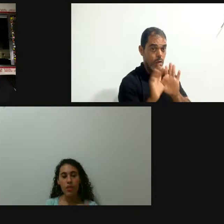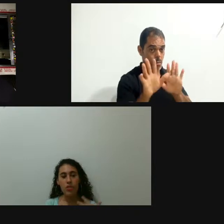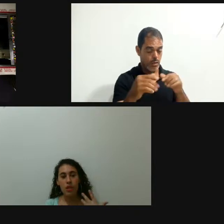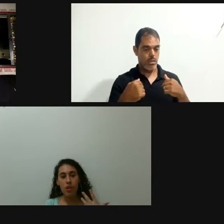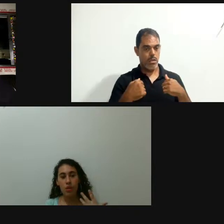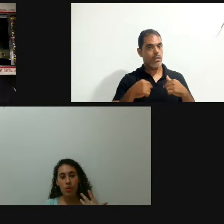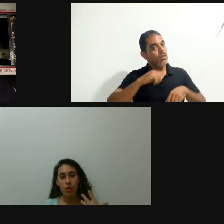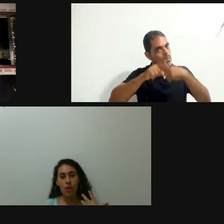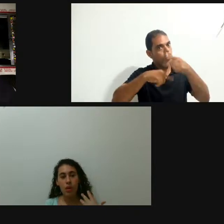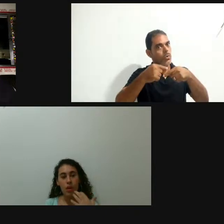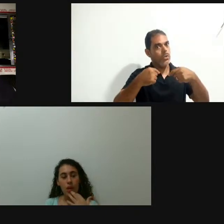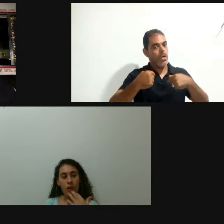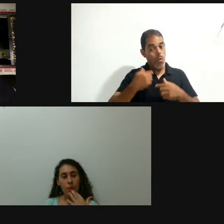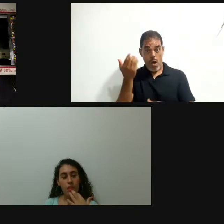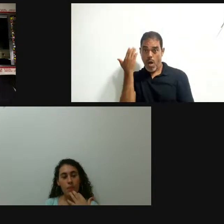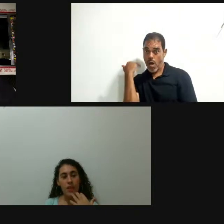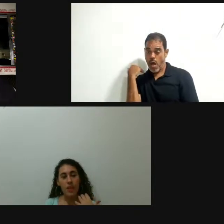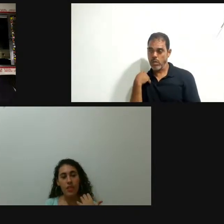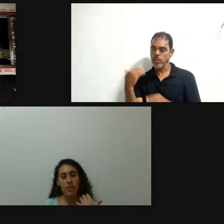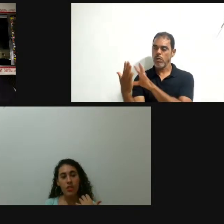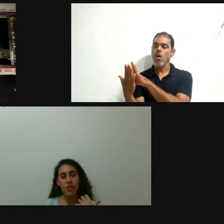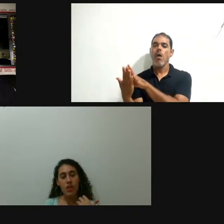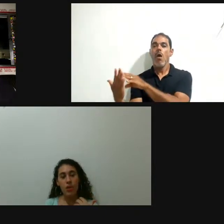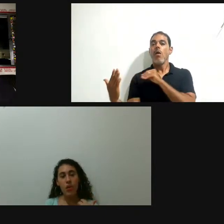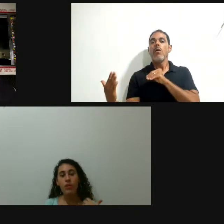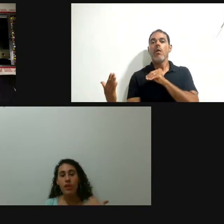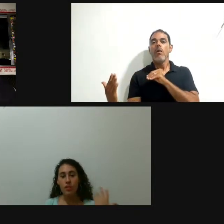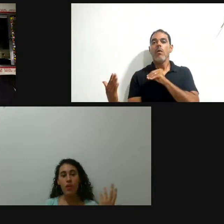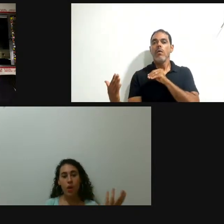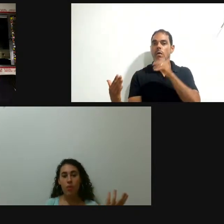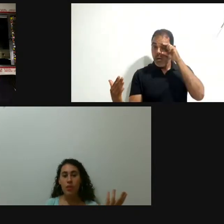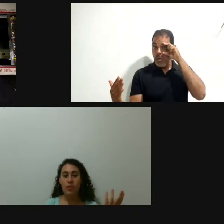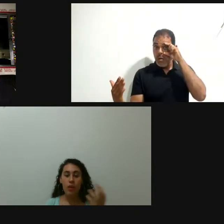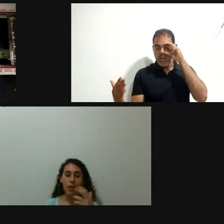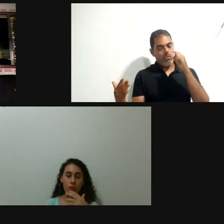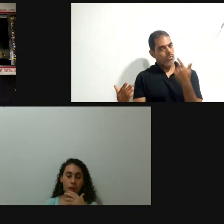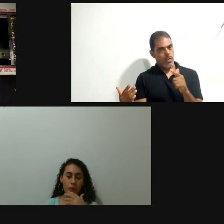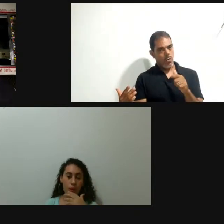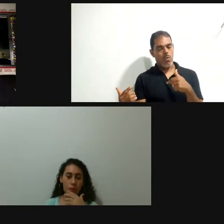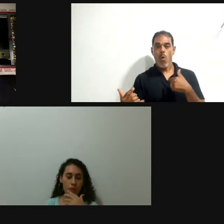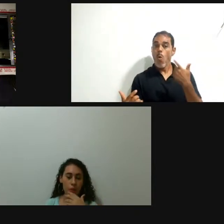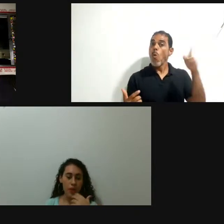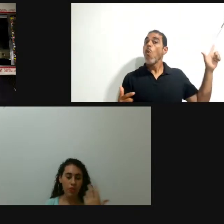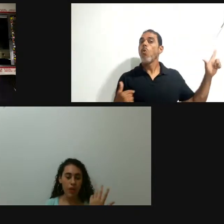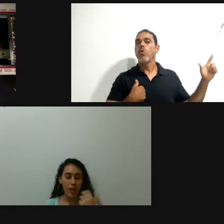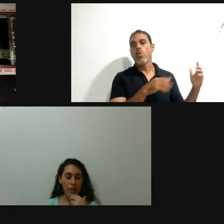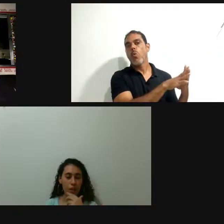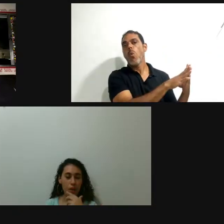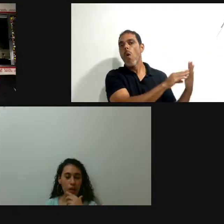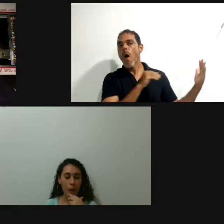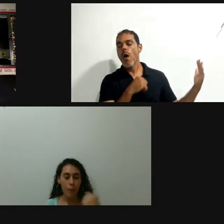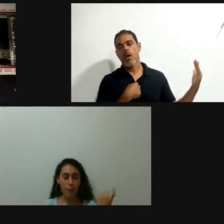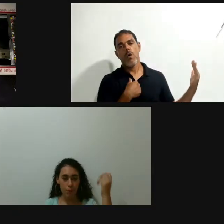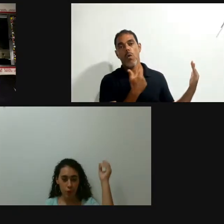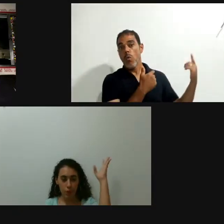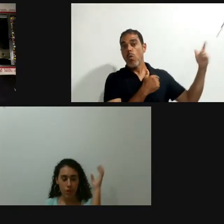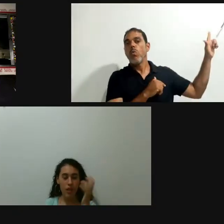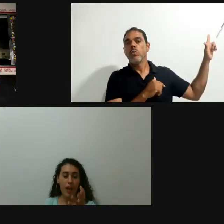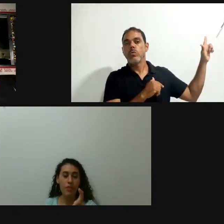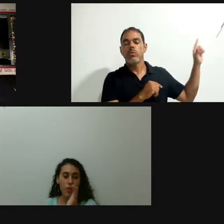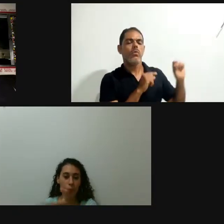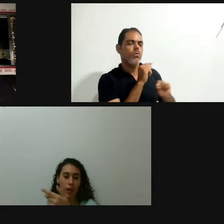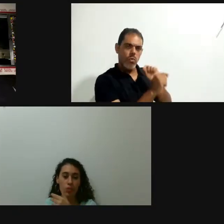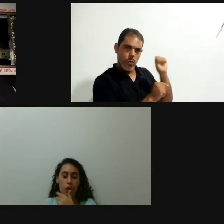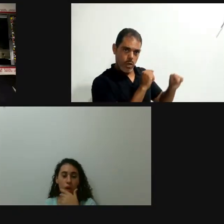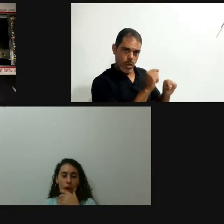uma questão, eu me inspirei de outras formas. Uma forma que eu falei agora, no começo da